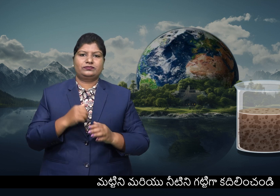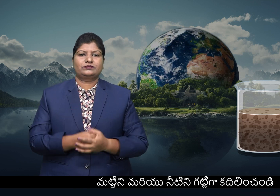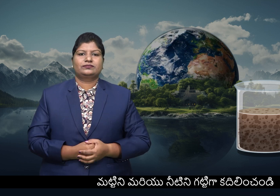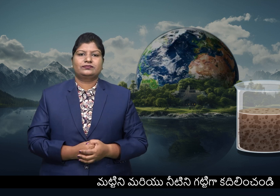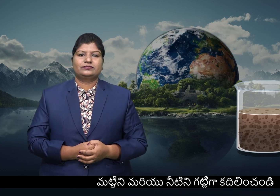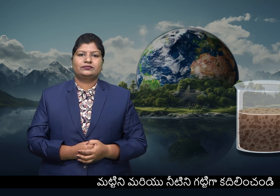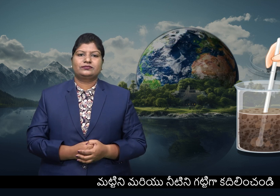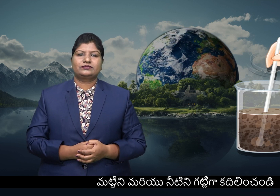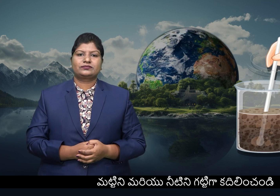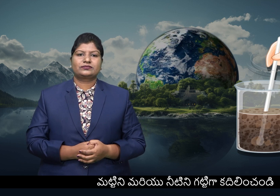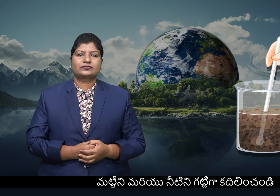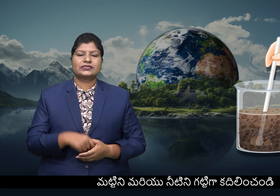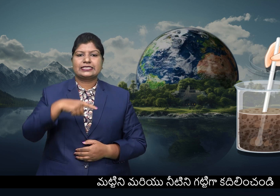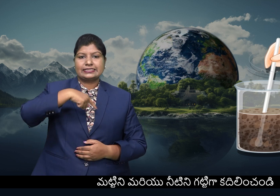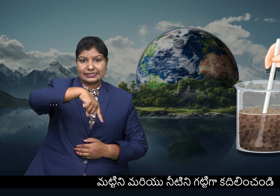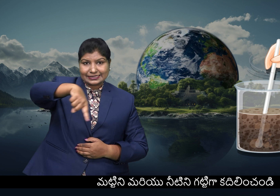గట్టిగా కదిలించండి